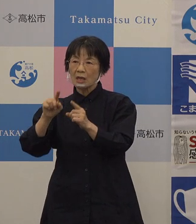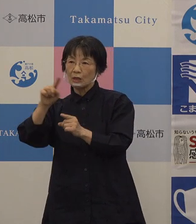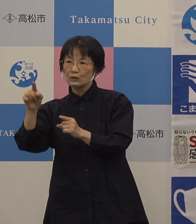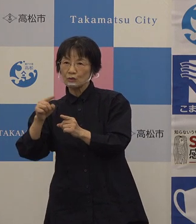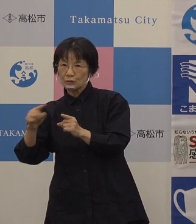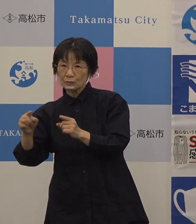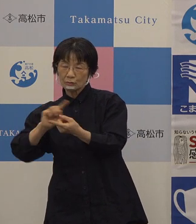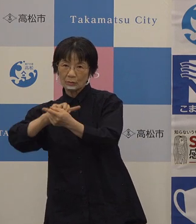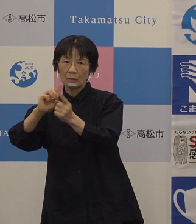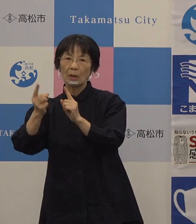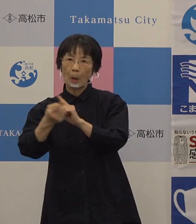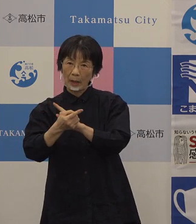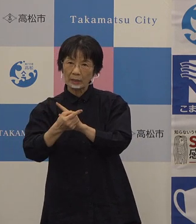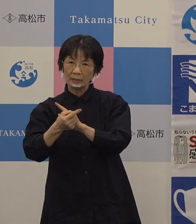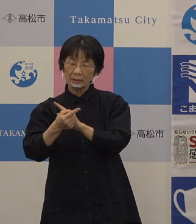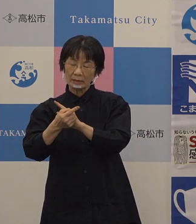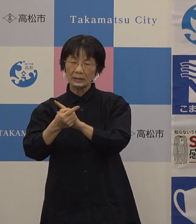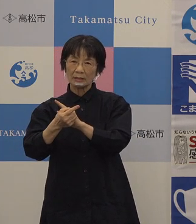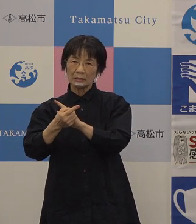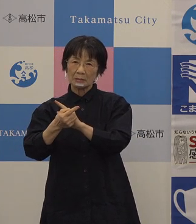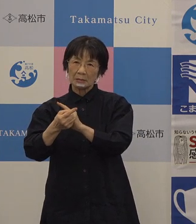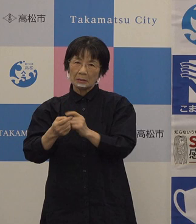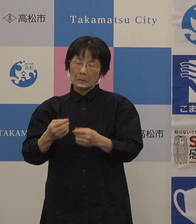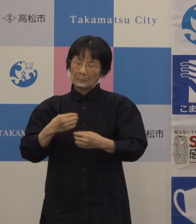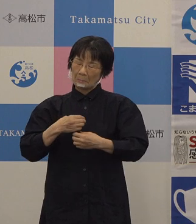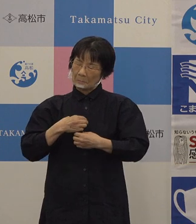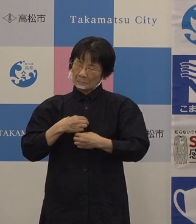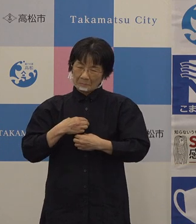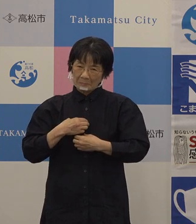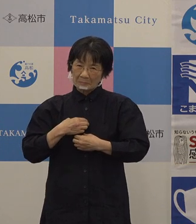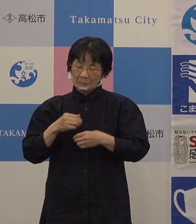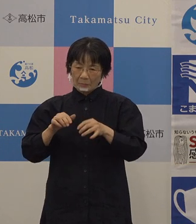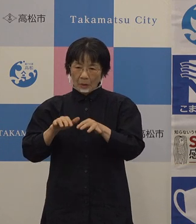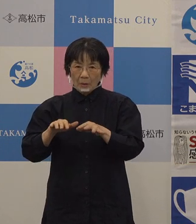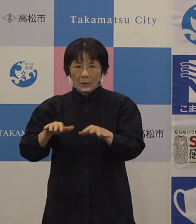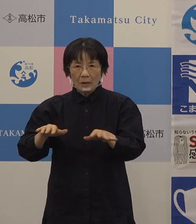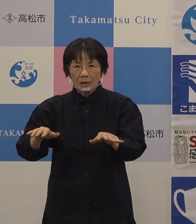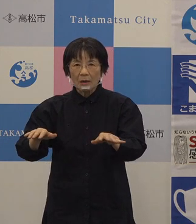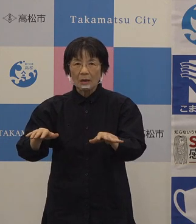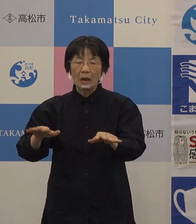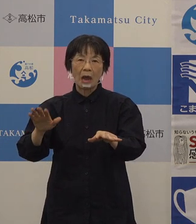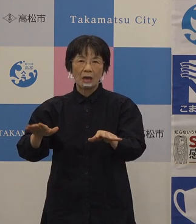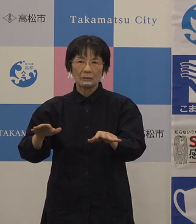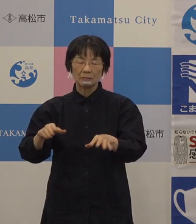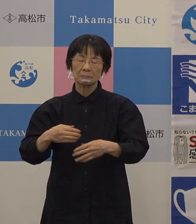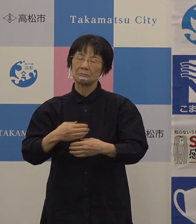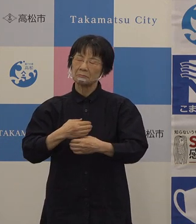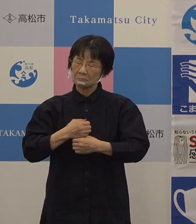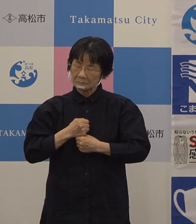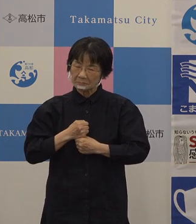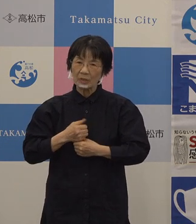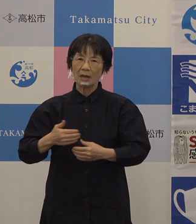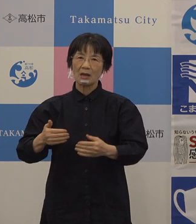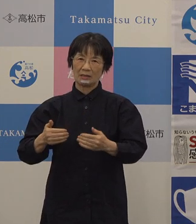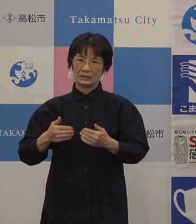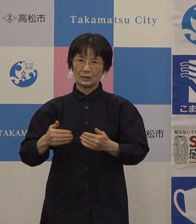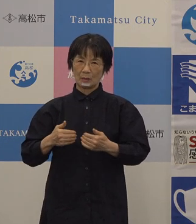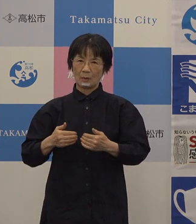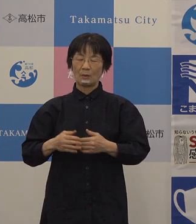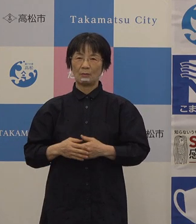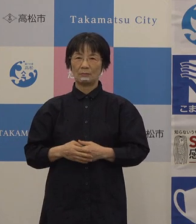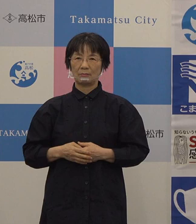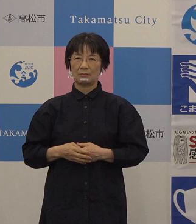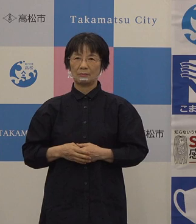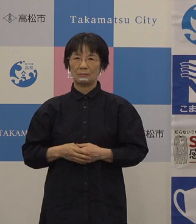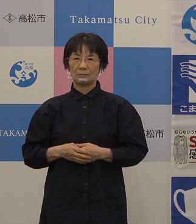き換わりというのも進んでいると聞いております。まあ、より感染力が広がる恐れもあるということでまた警戒が必要であるというふうに思っております